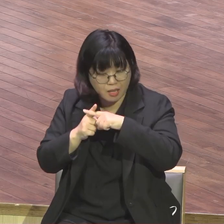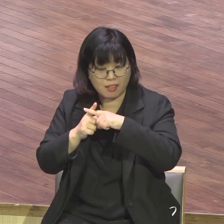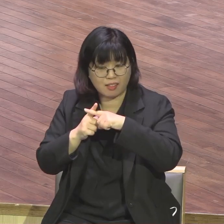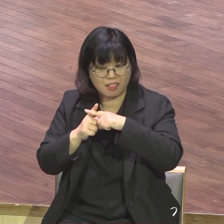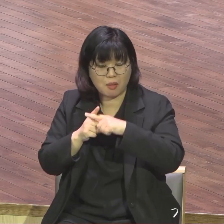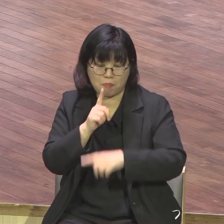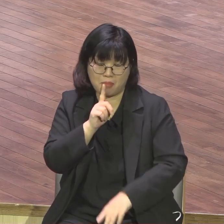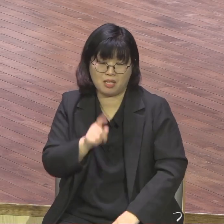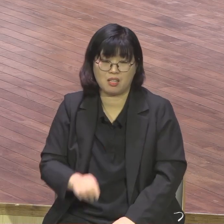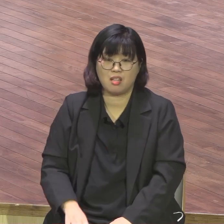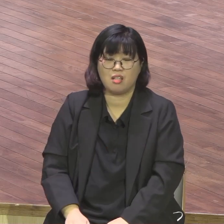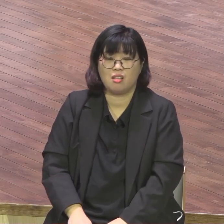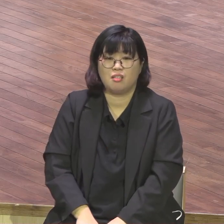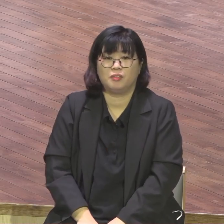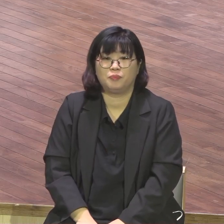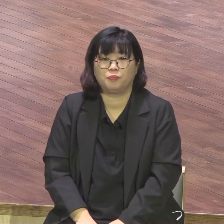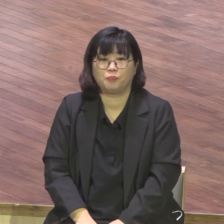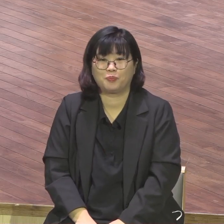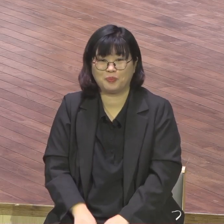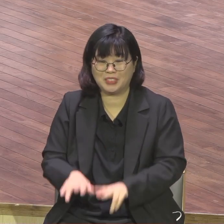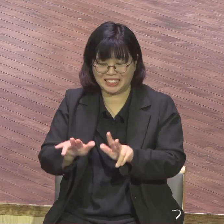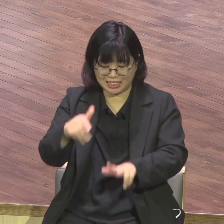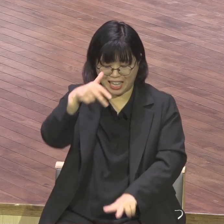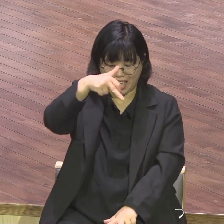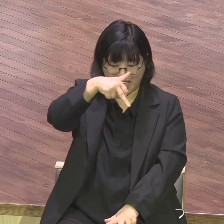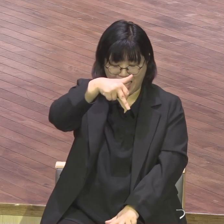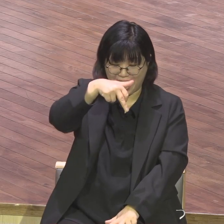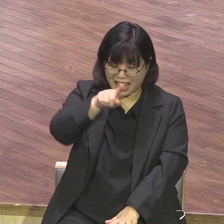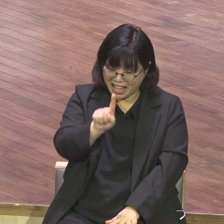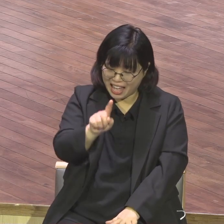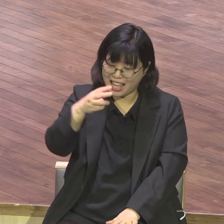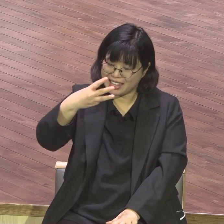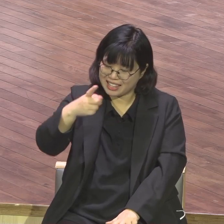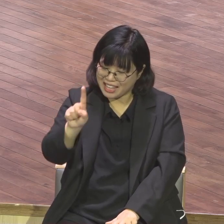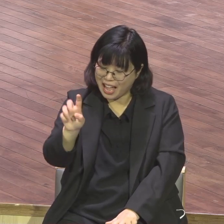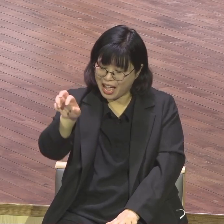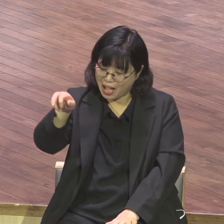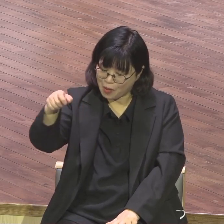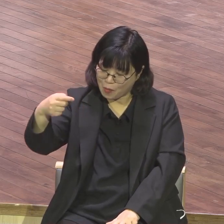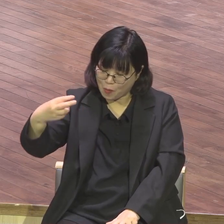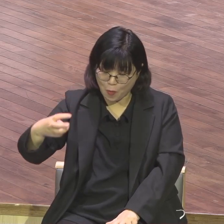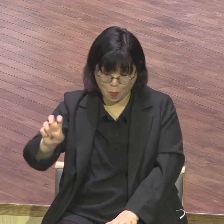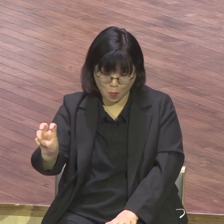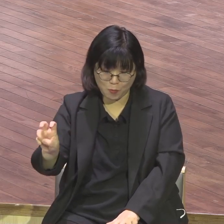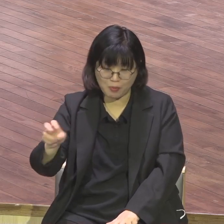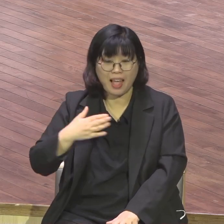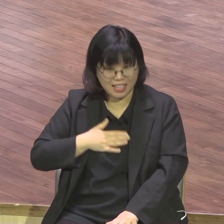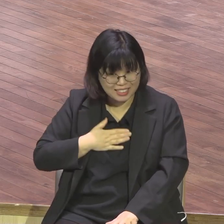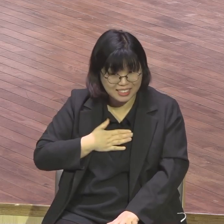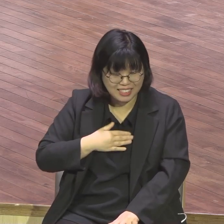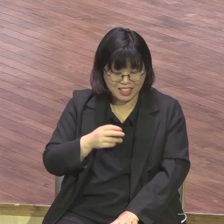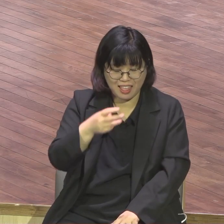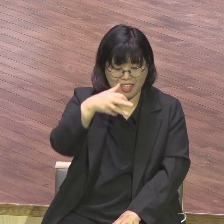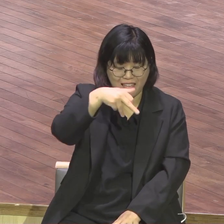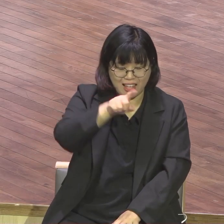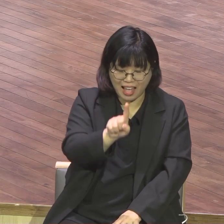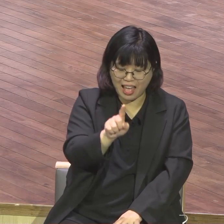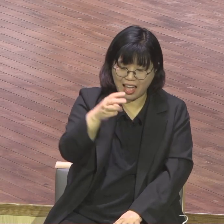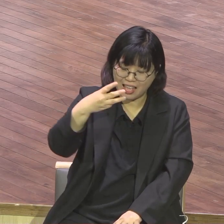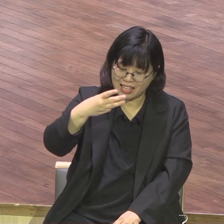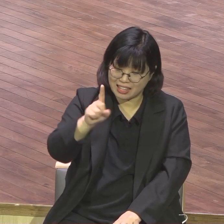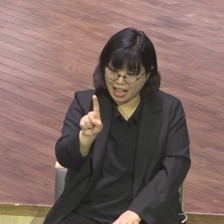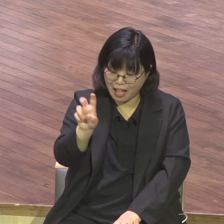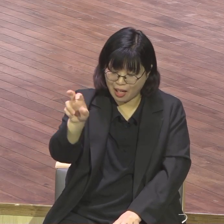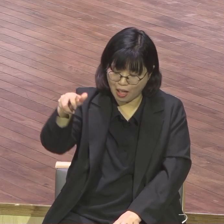대로 거기에 가면 지하 카타콤이 있습니다. 그 외곽지대 들어가는 건 한 사람밖에 못 들어가요.